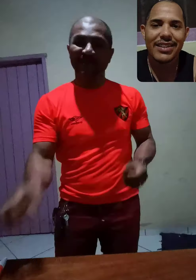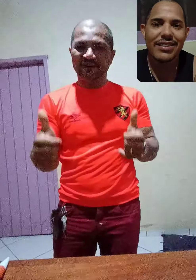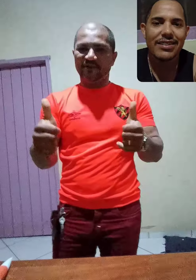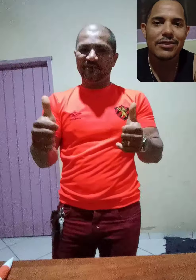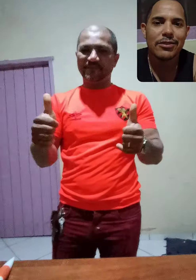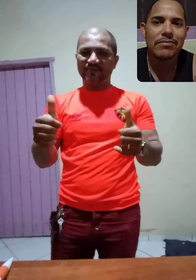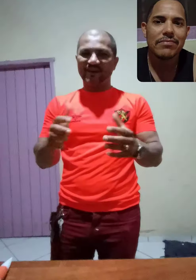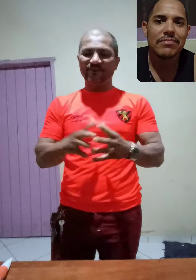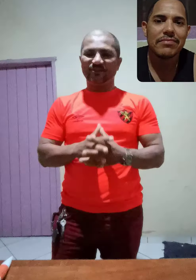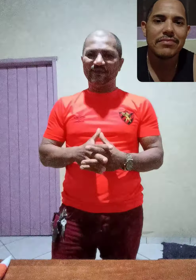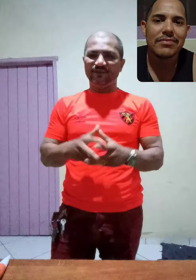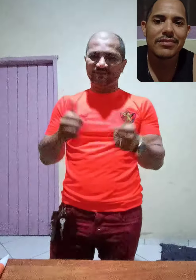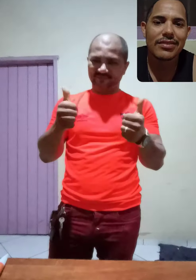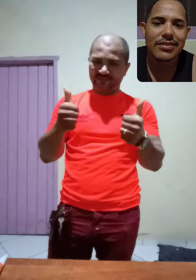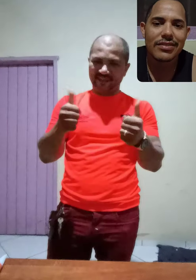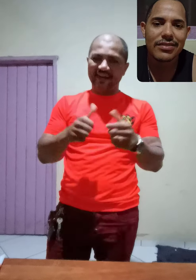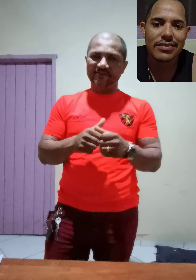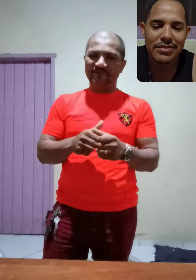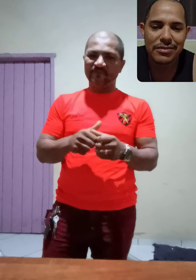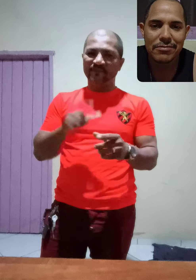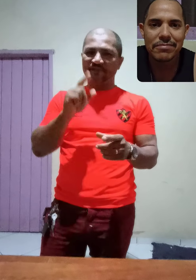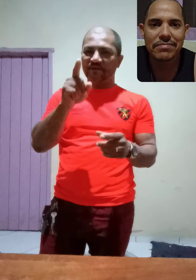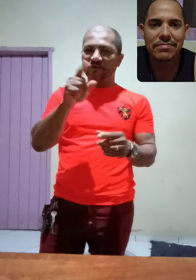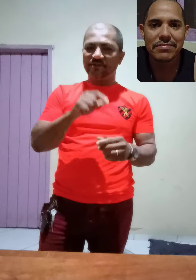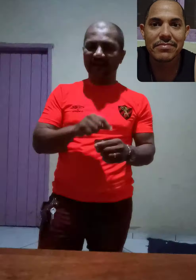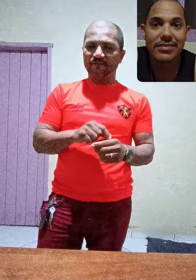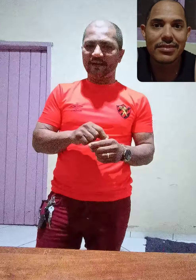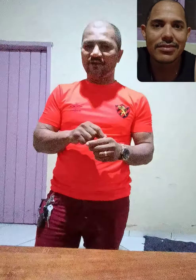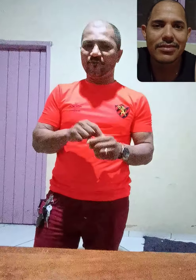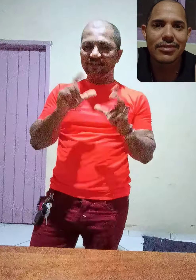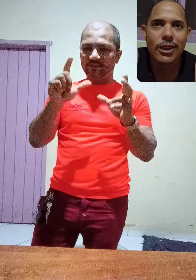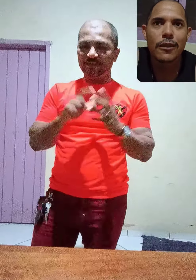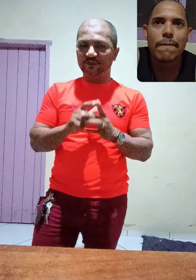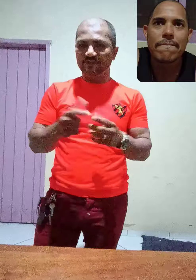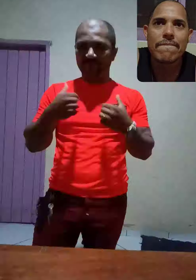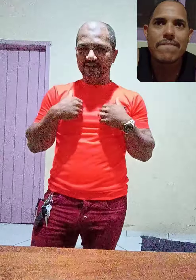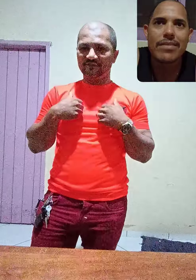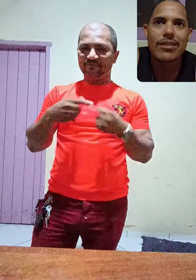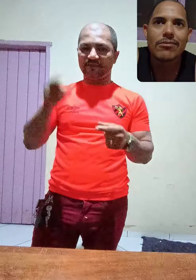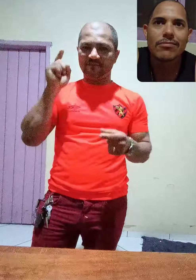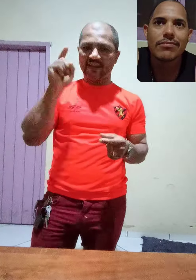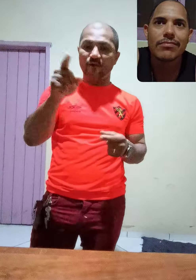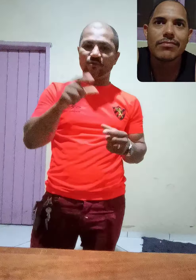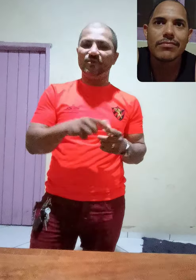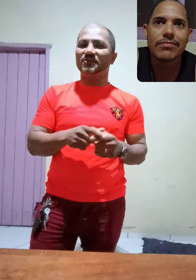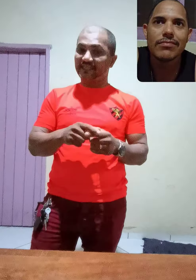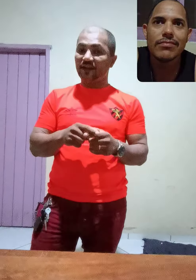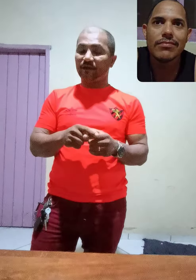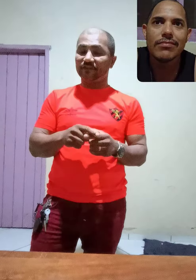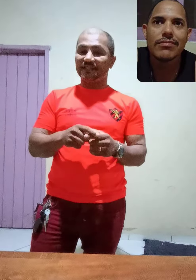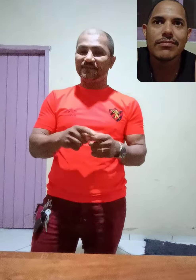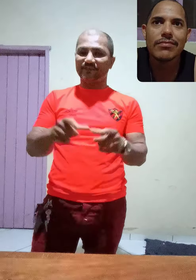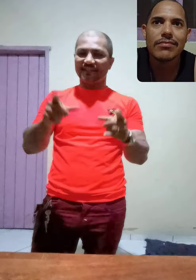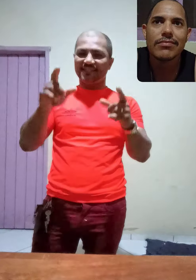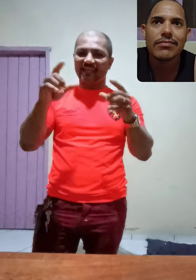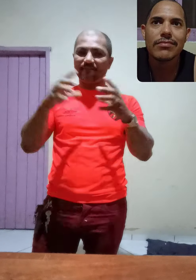Oi pessoal, tudo bom? Tudo legal? Hoje eu quero parar um minutinho meu para me falar algo muito especial para vocês